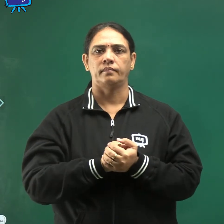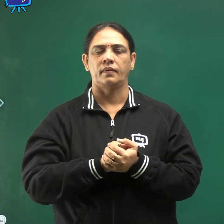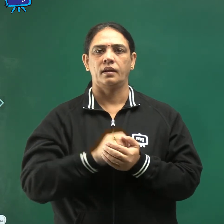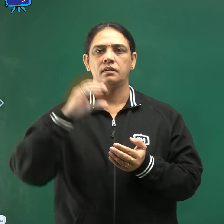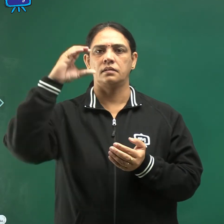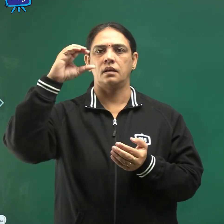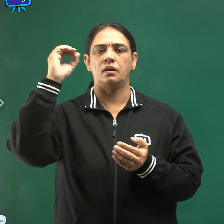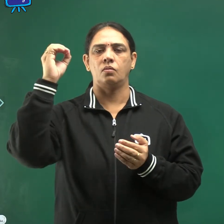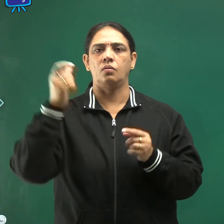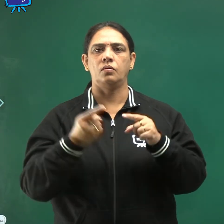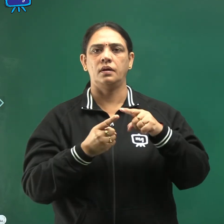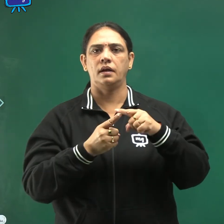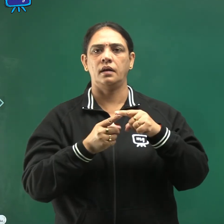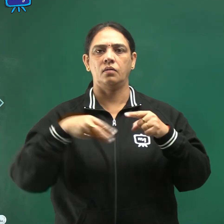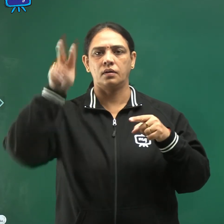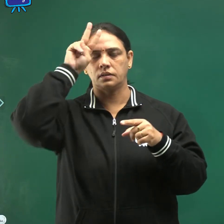कॉट स्क्वायर